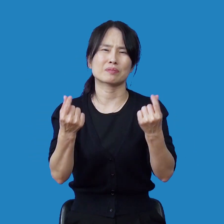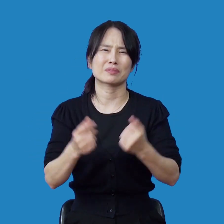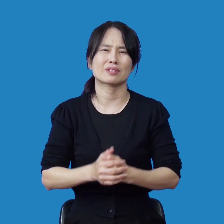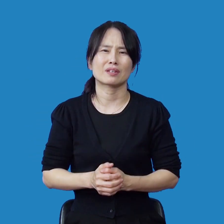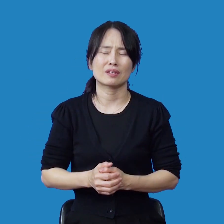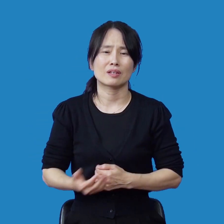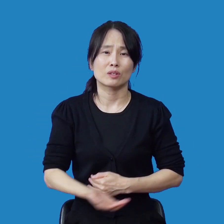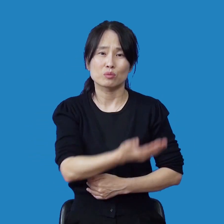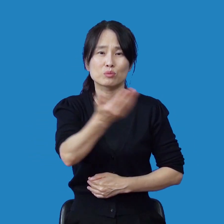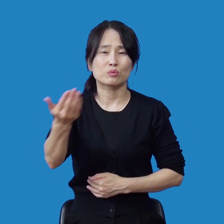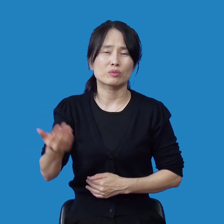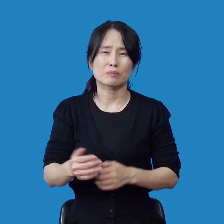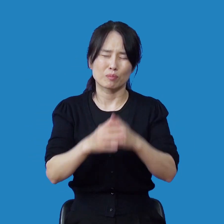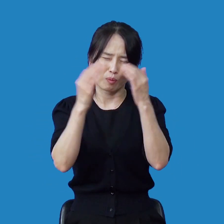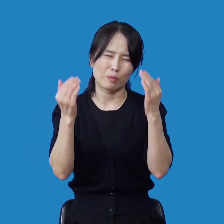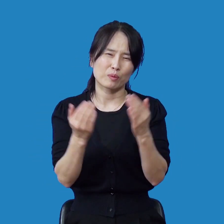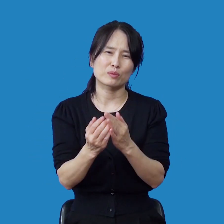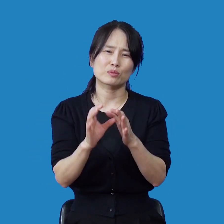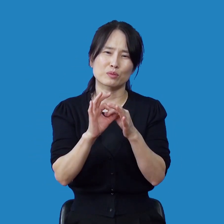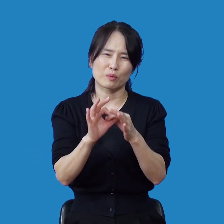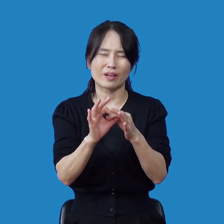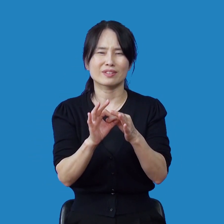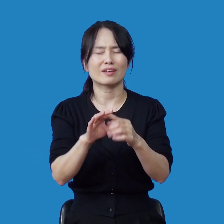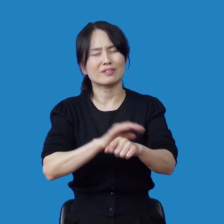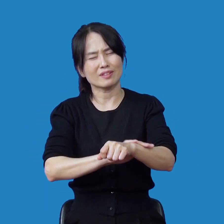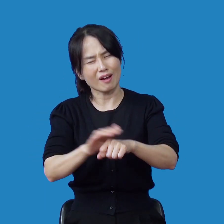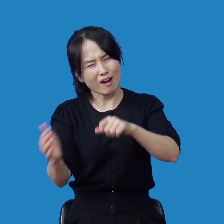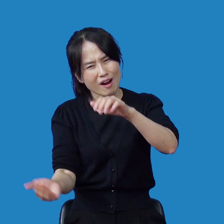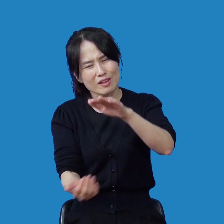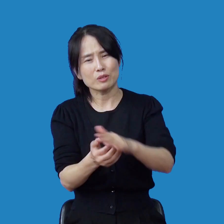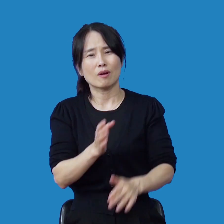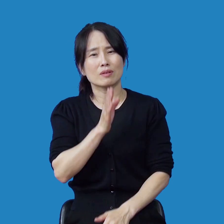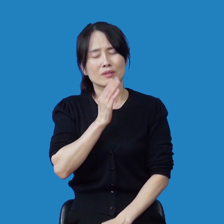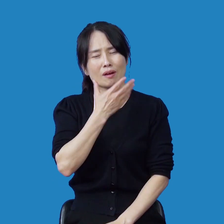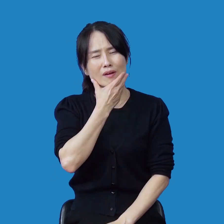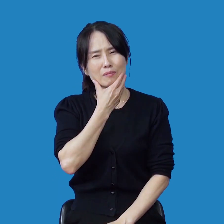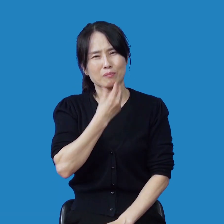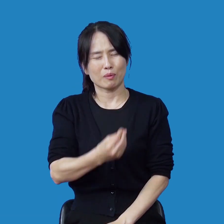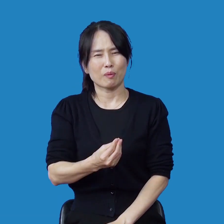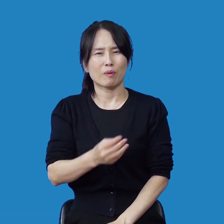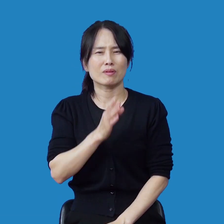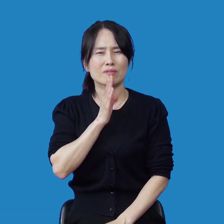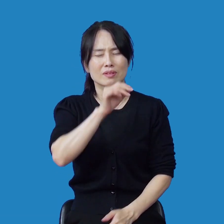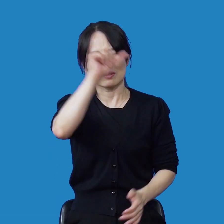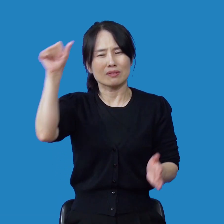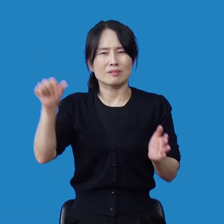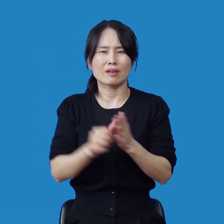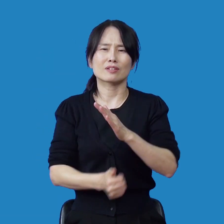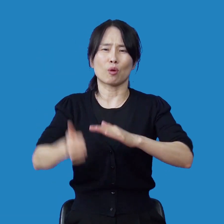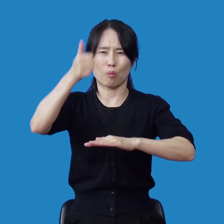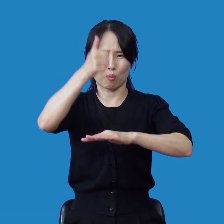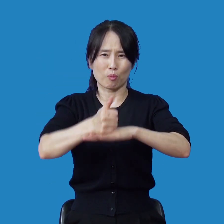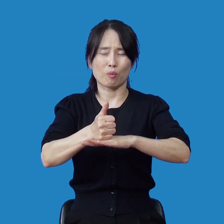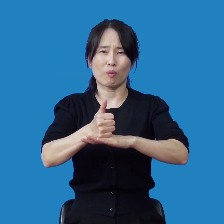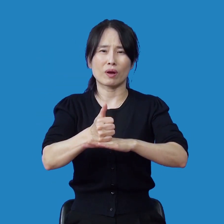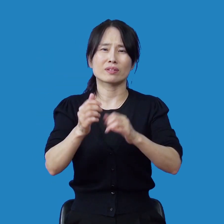성도들이 다 관계에 성공해서 진짜로 행복, 진짜로 인생에 성공하는 삶